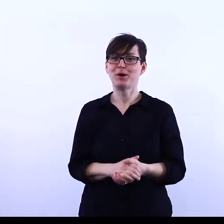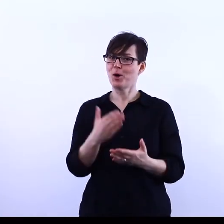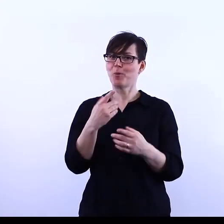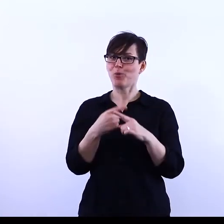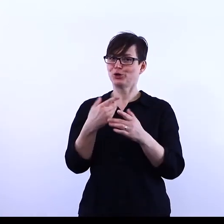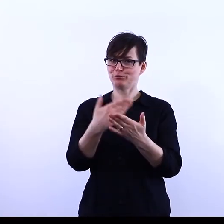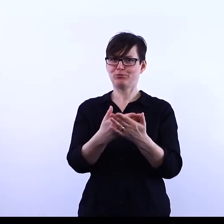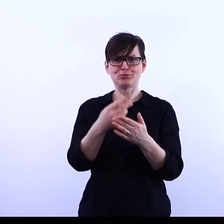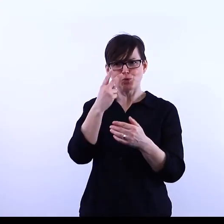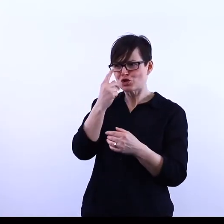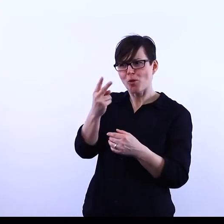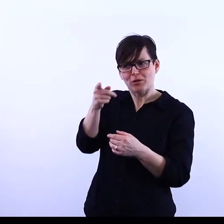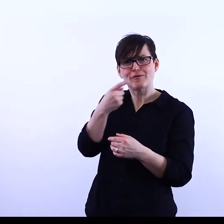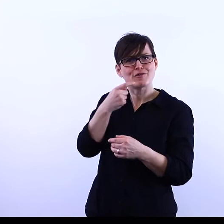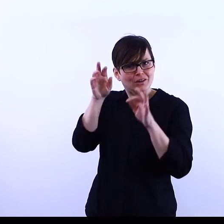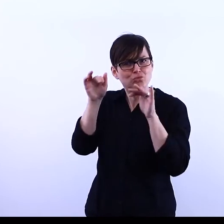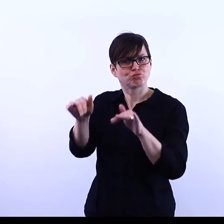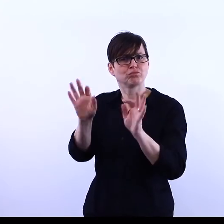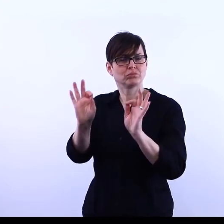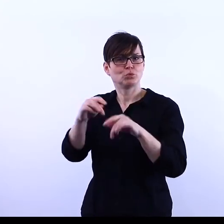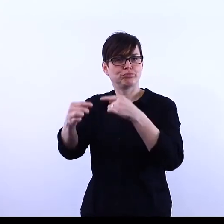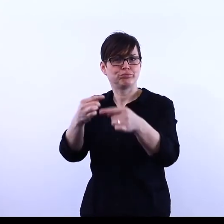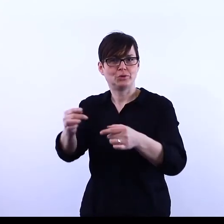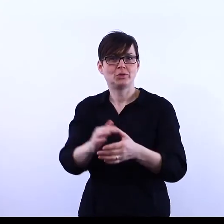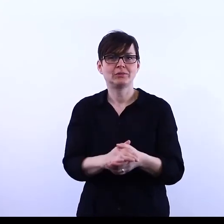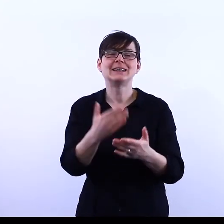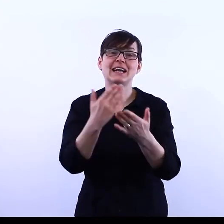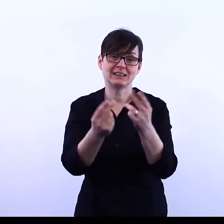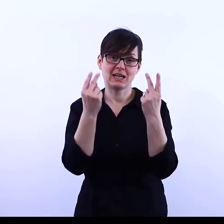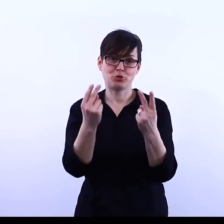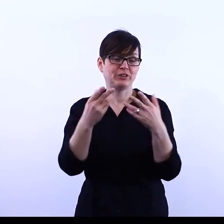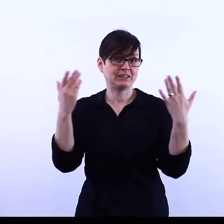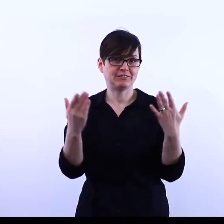Genau, das wollte ich sagen. Also wir müssen einfach versuchen, die Zivilgesellschaft besser einzubinden,